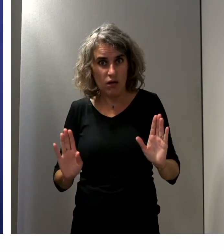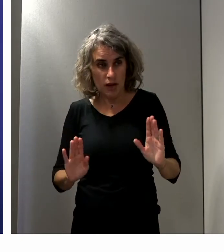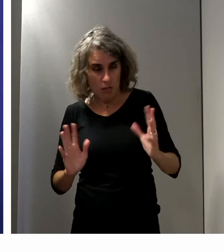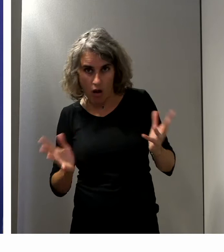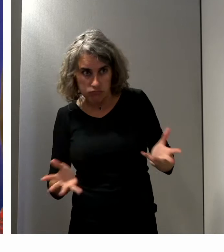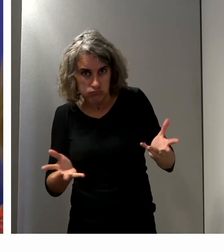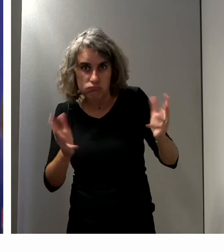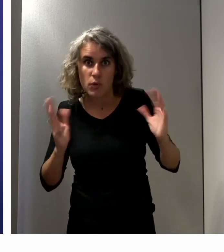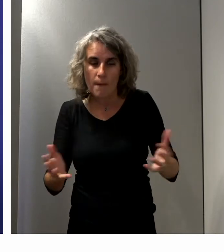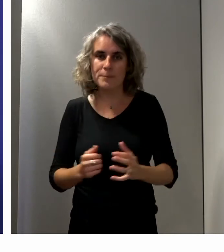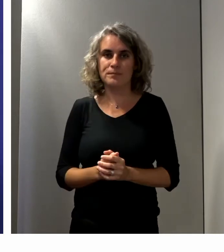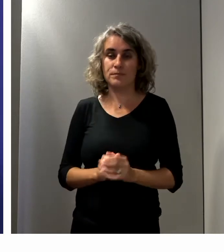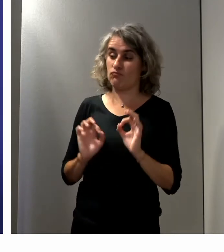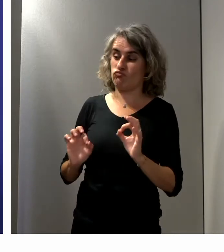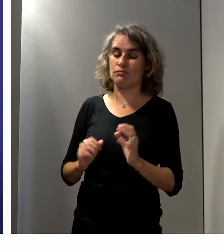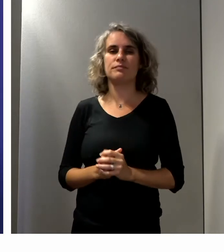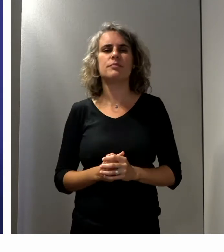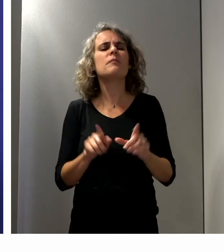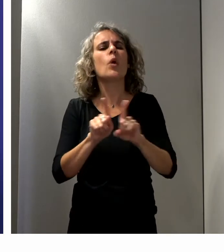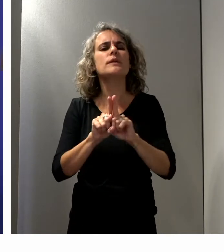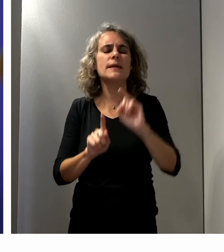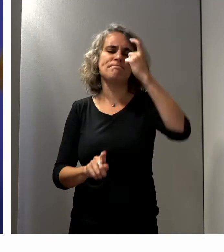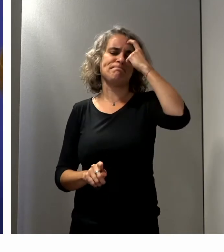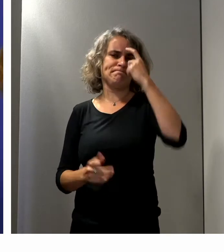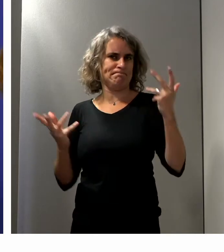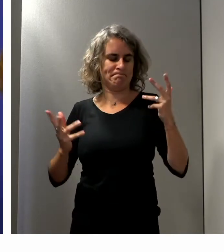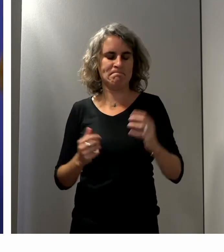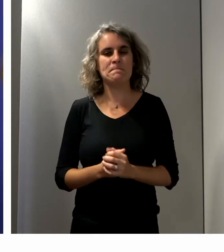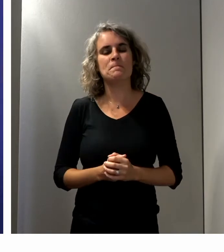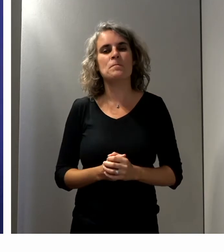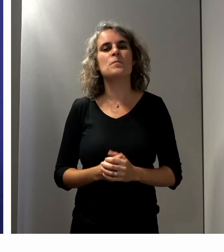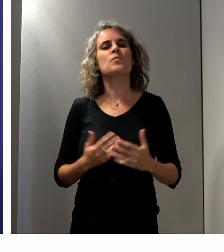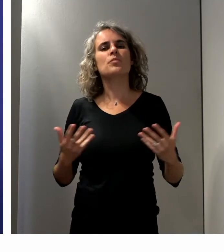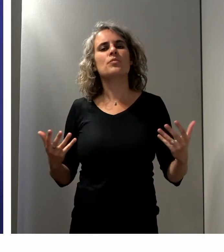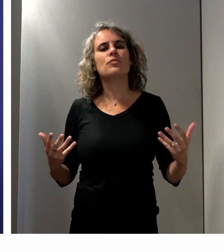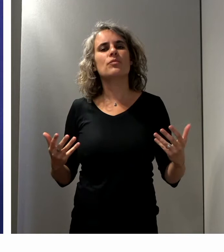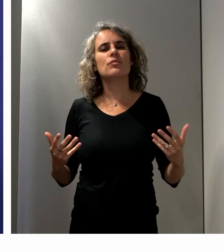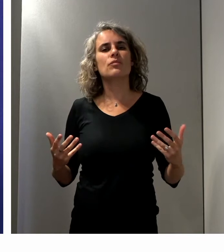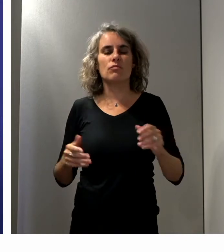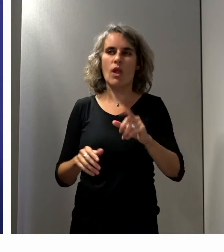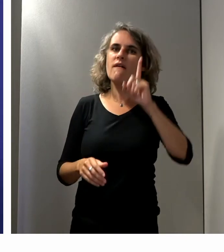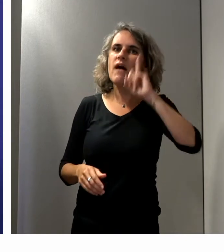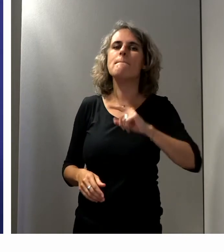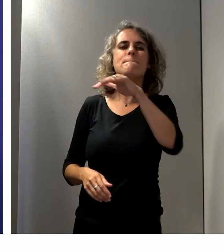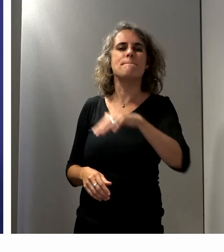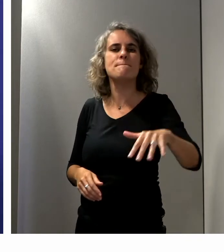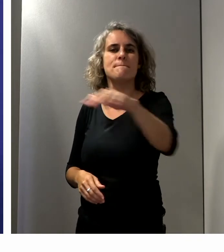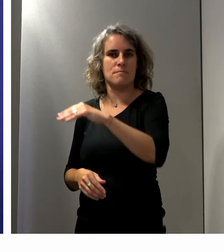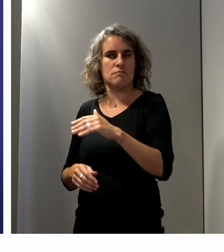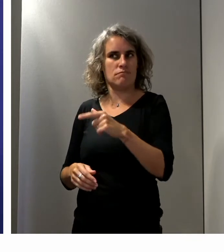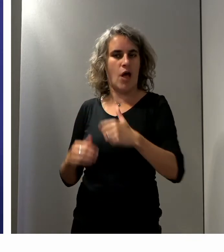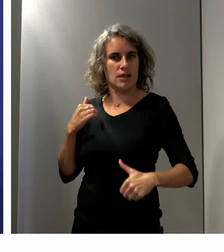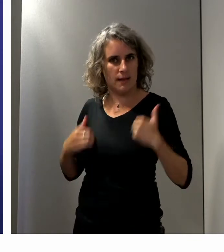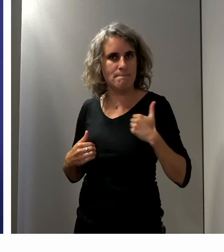autre question qui me vient à vous entendre, c'est qu'on a fait beaucoup pour approcher la situation des femmes avec handicap parce